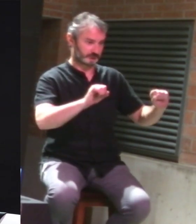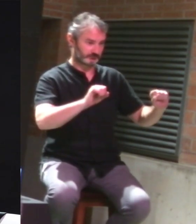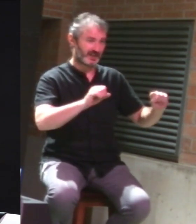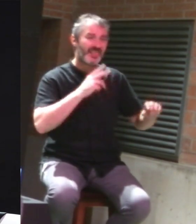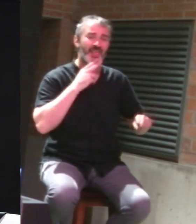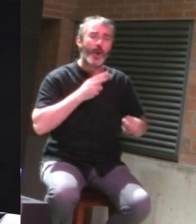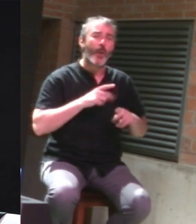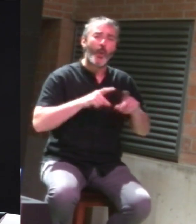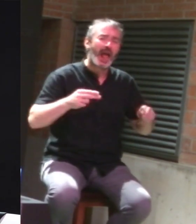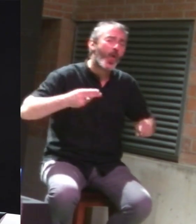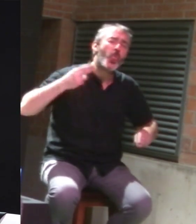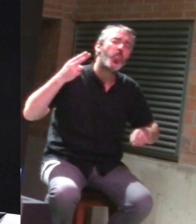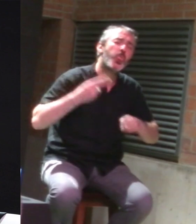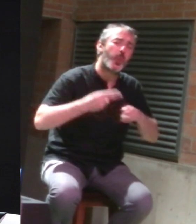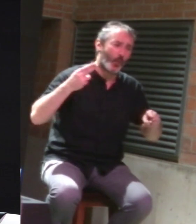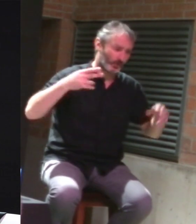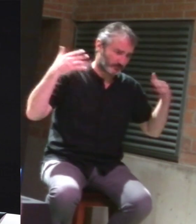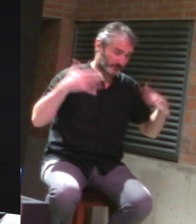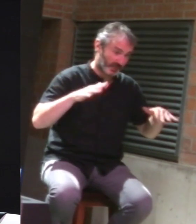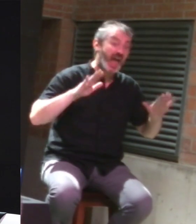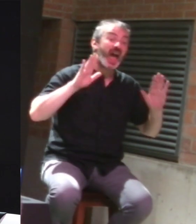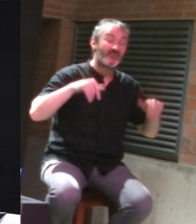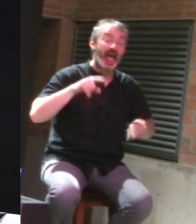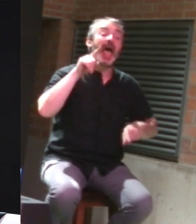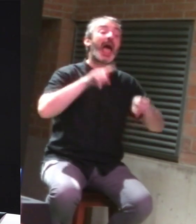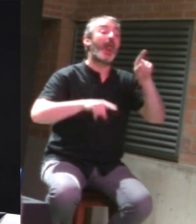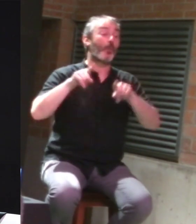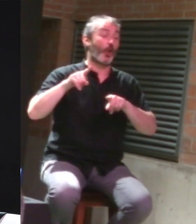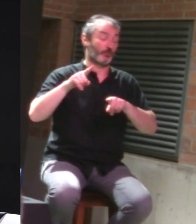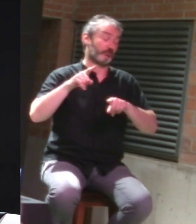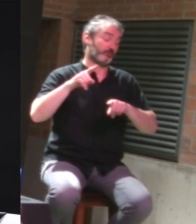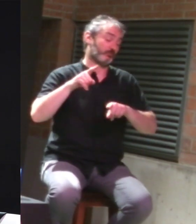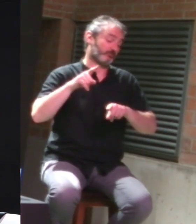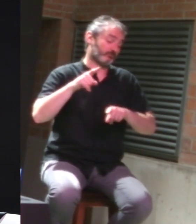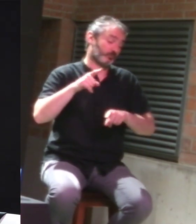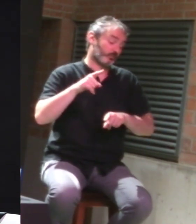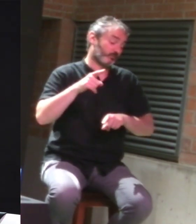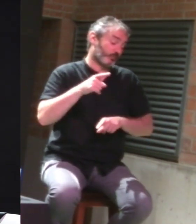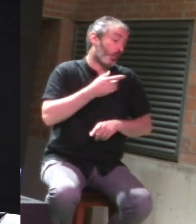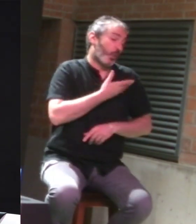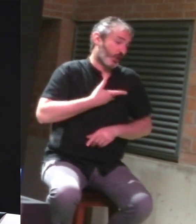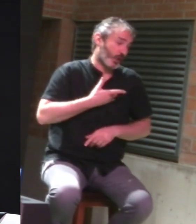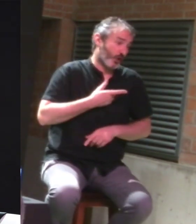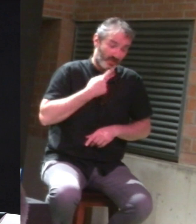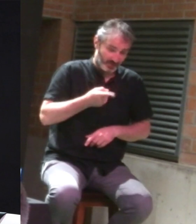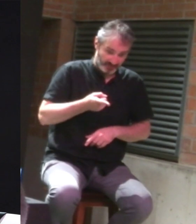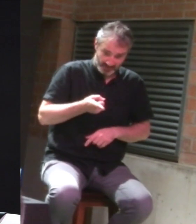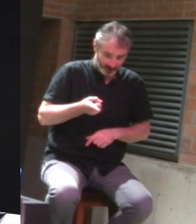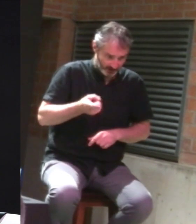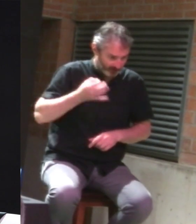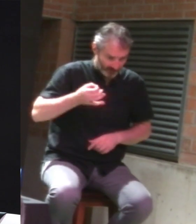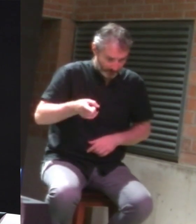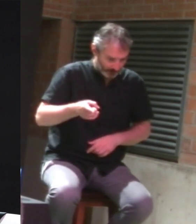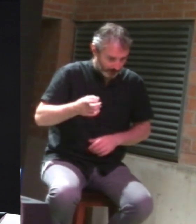vaga tan dura que al final alguns dels patrons del Foment del Treball diuen pactem perquè aquesta gent s'està morint